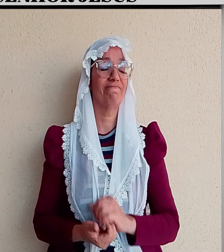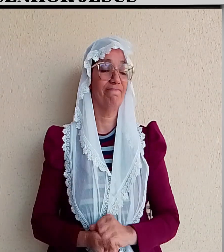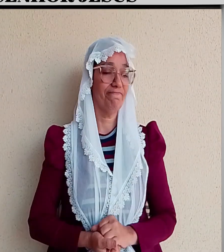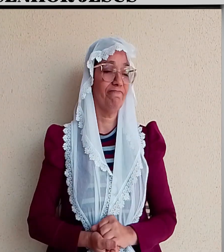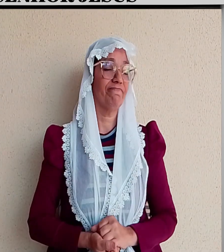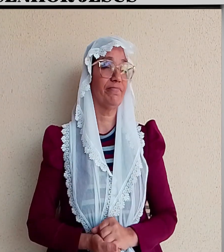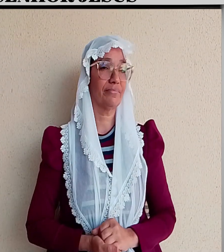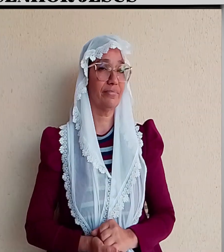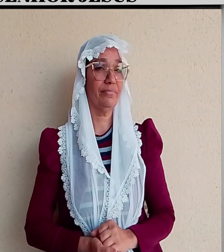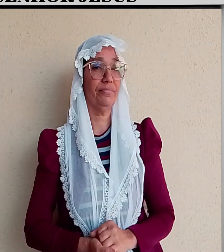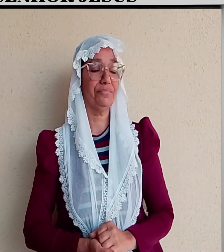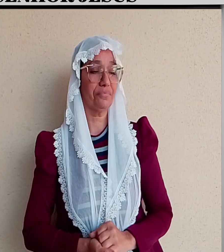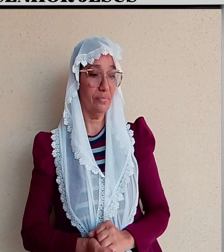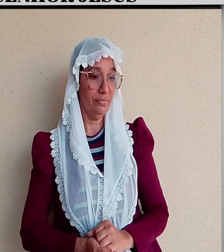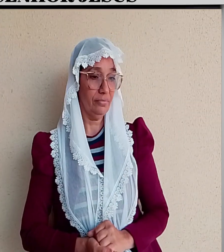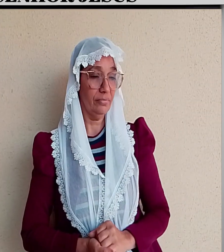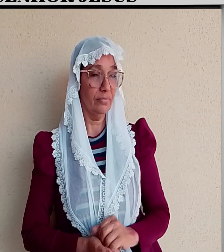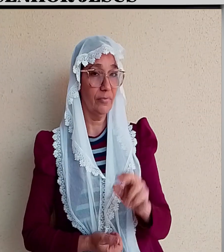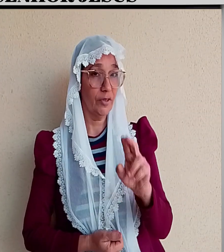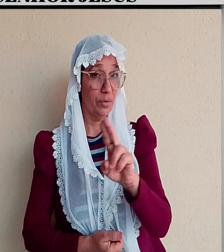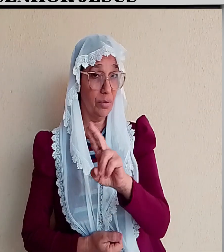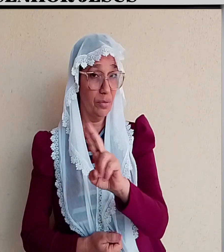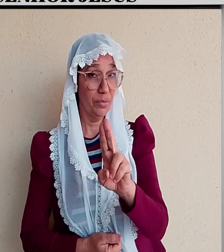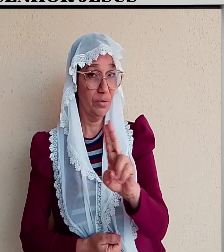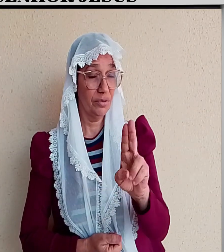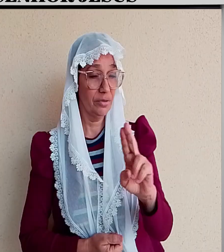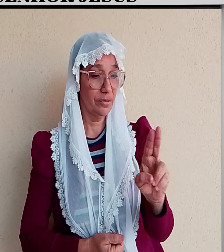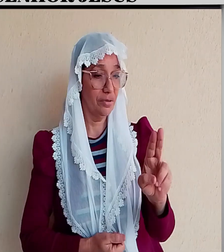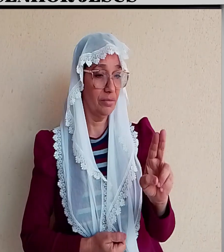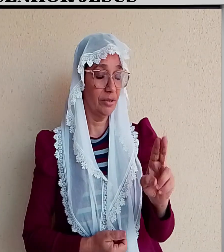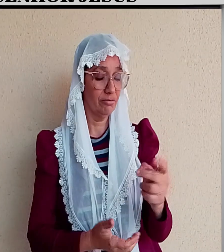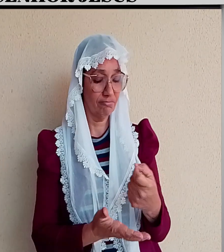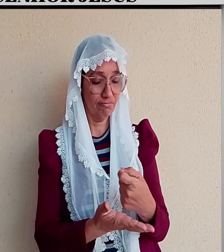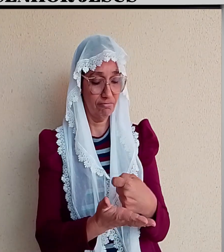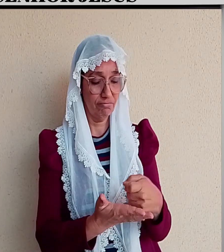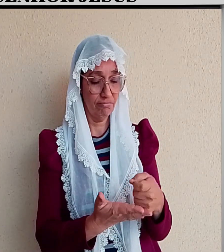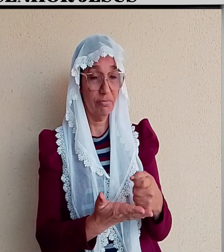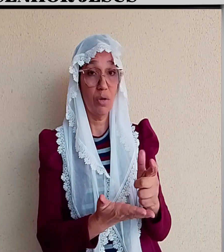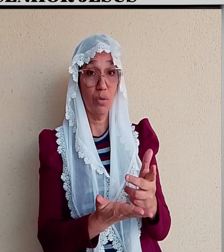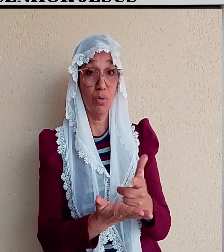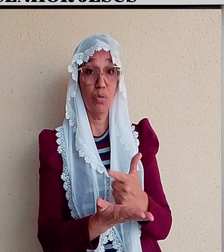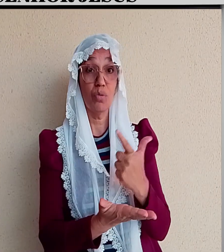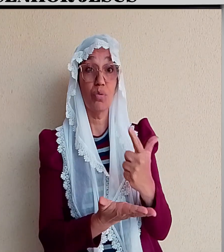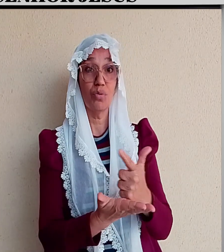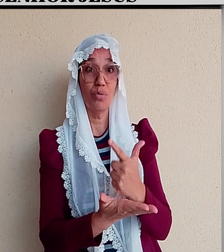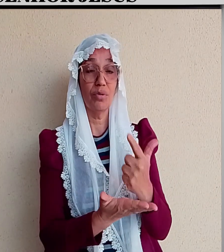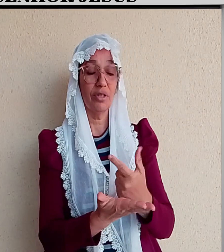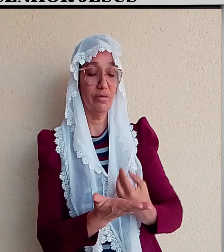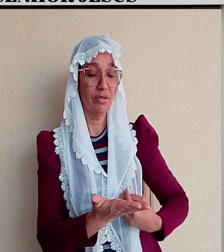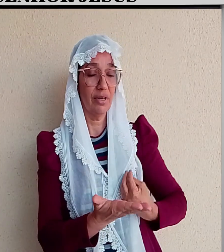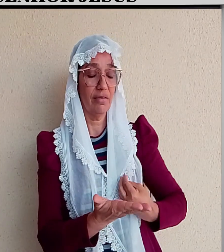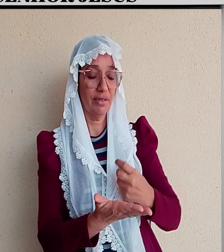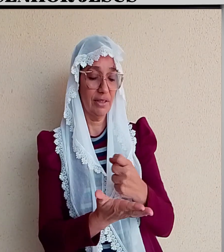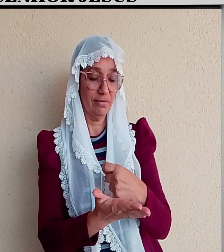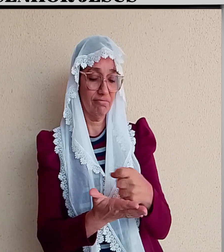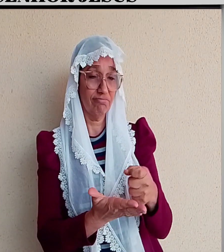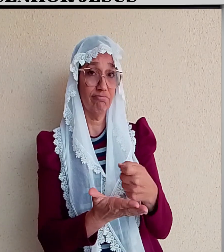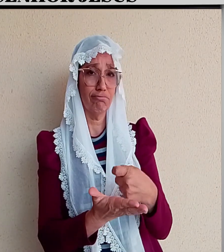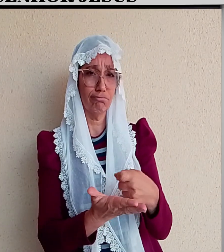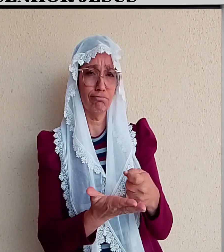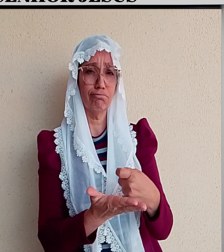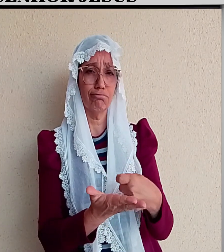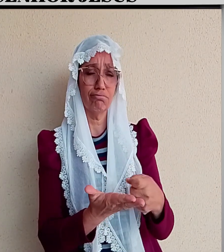no sangue do concerto eterno, escondidos, isolados, combatidos, aleluia,